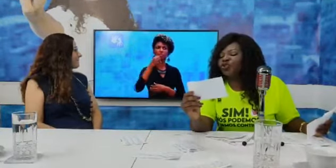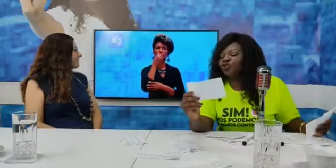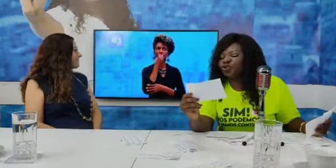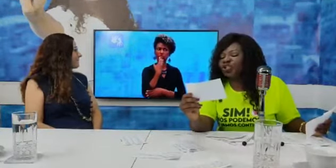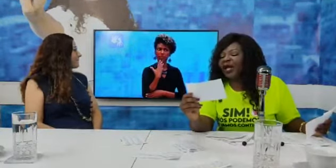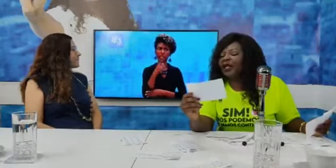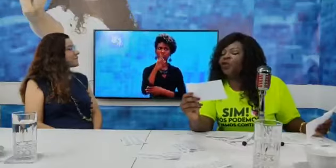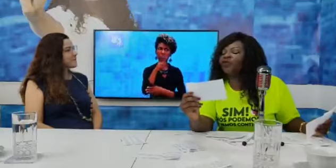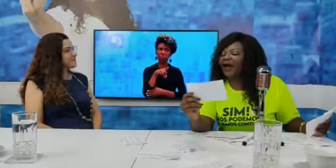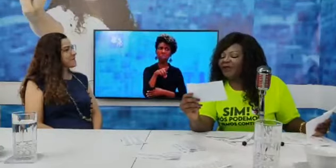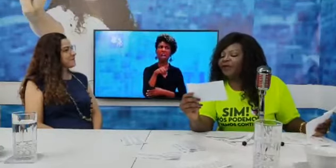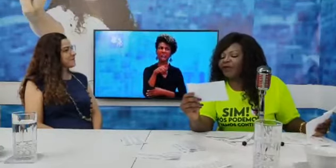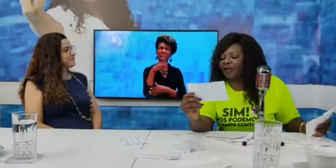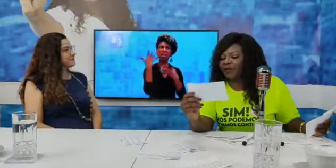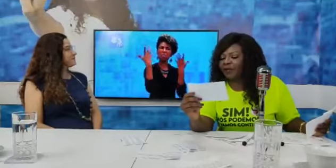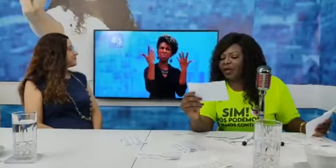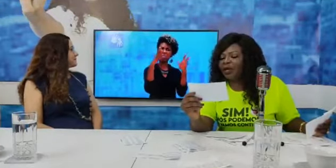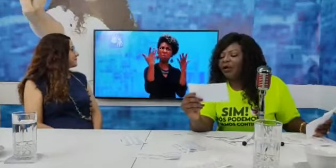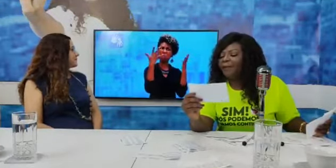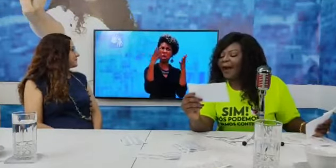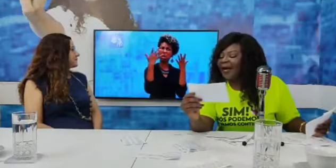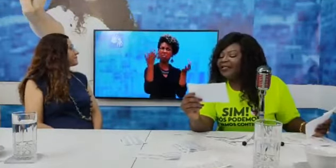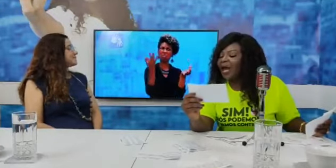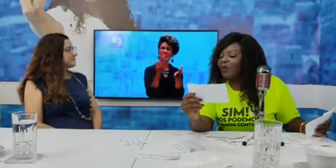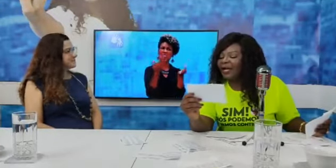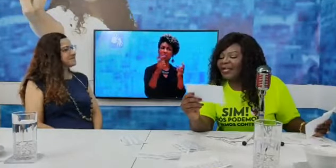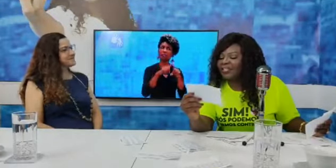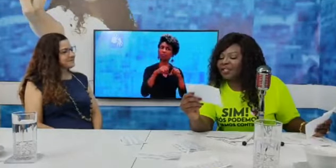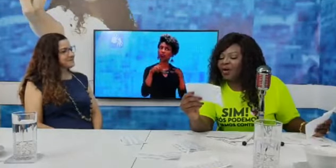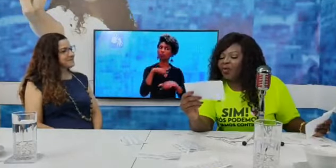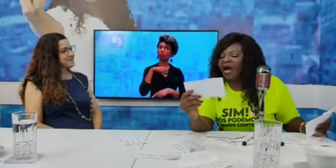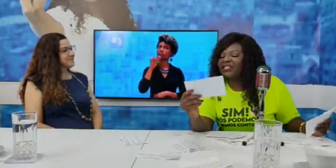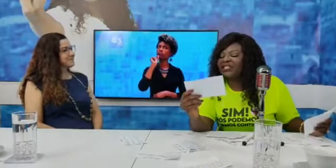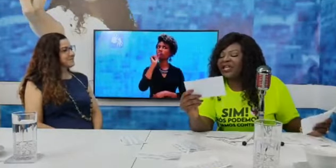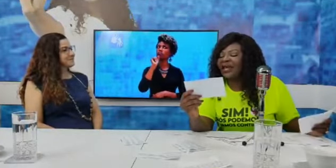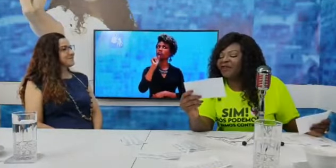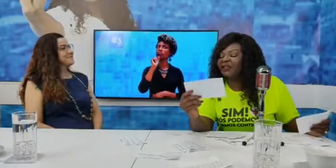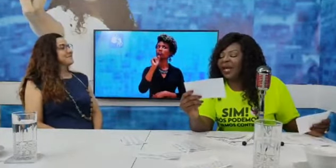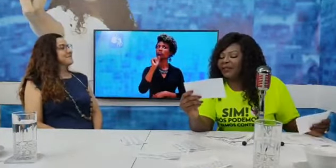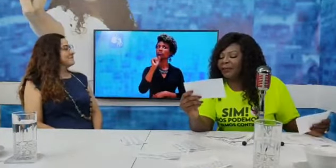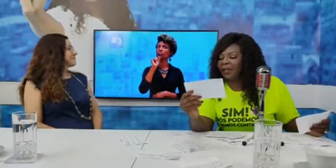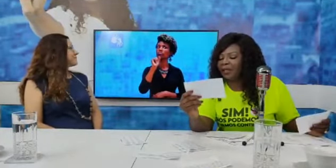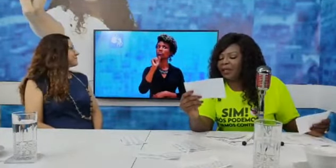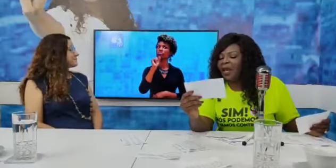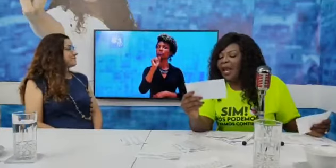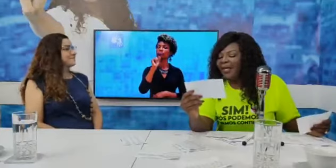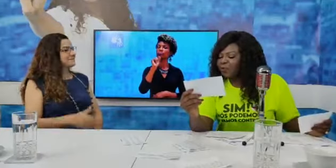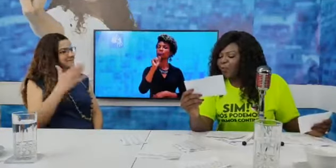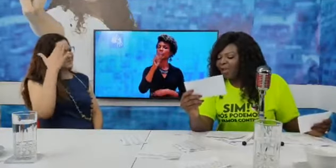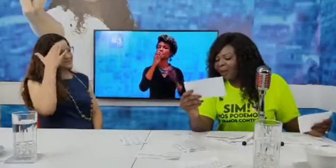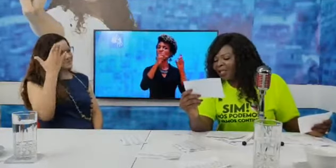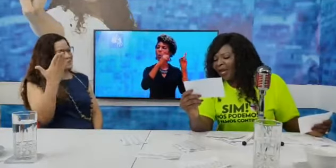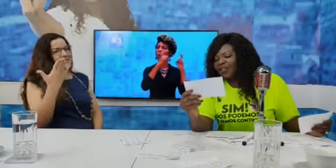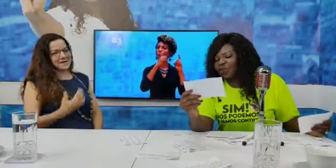é justa e louvável, vereadora, mas há uma questão a se levantar também: